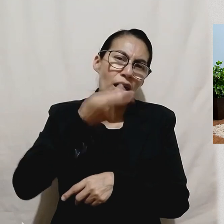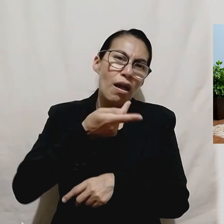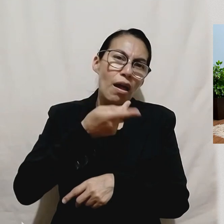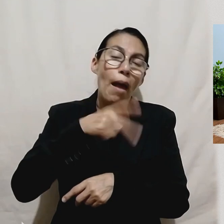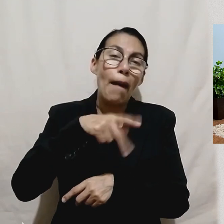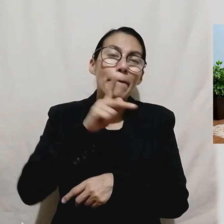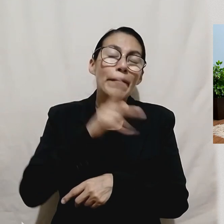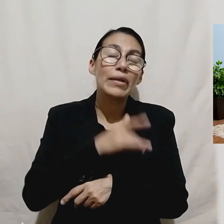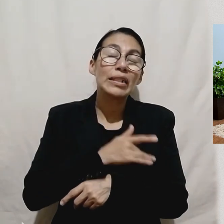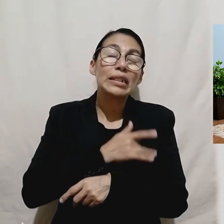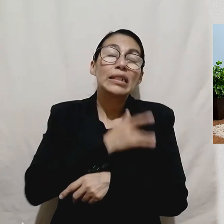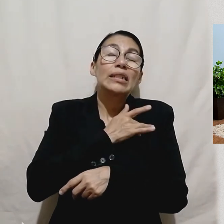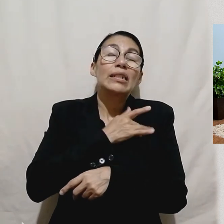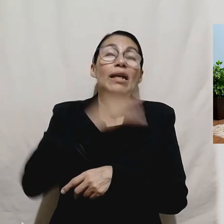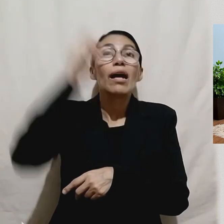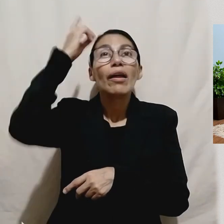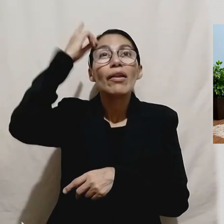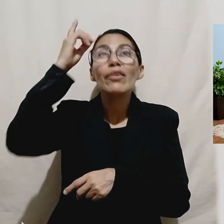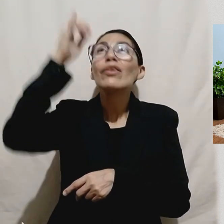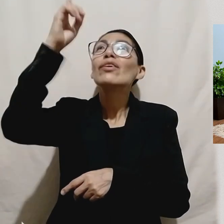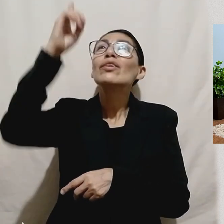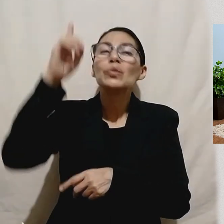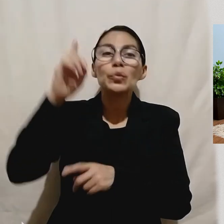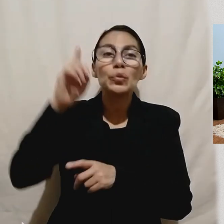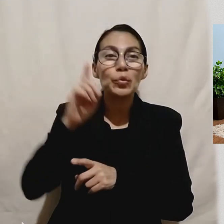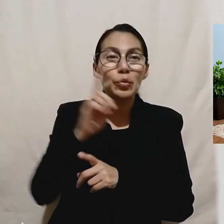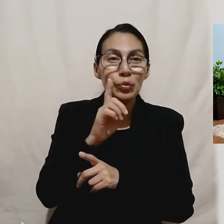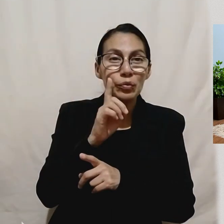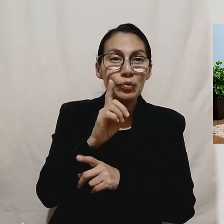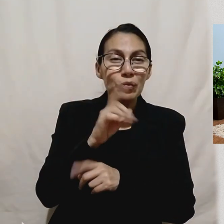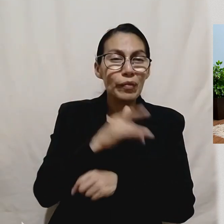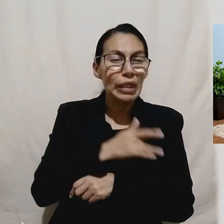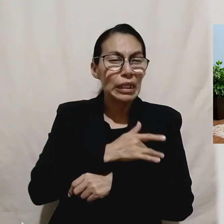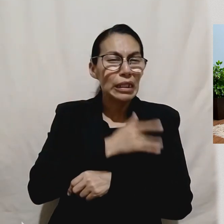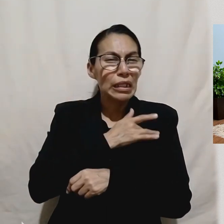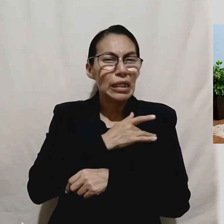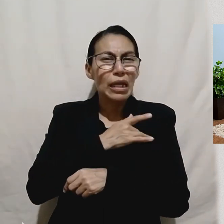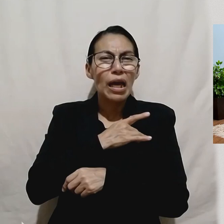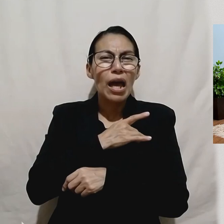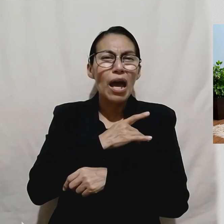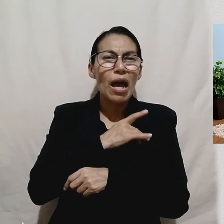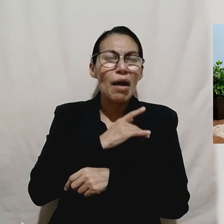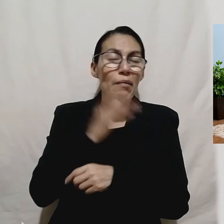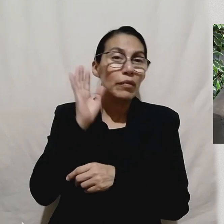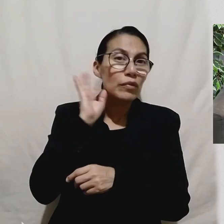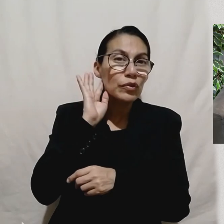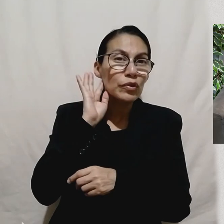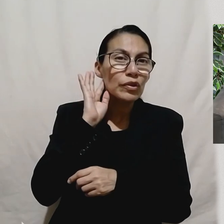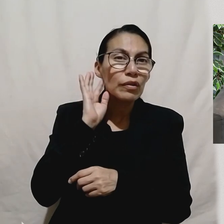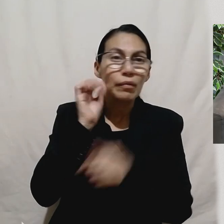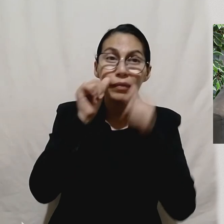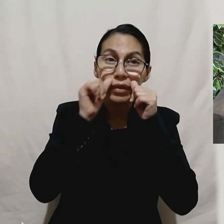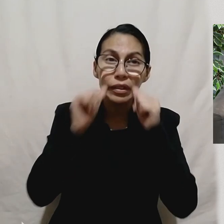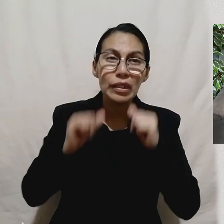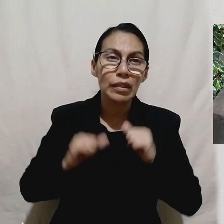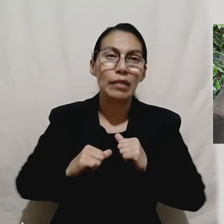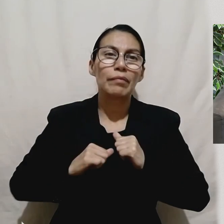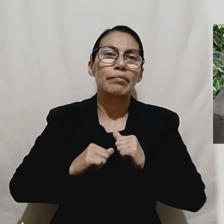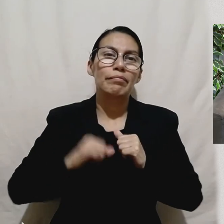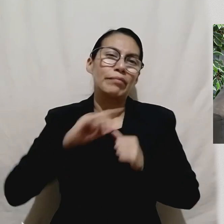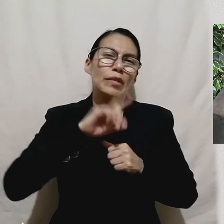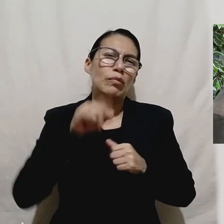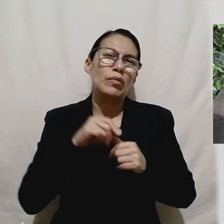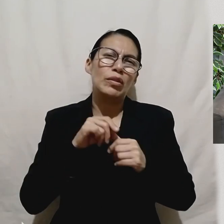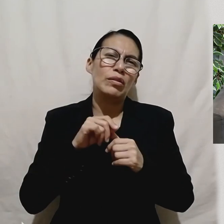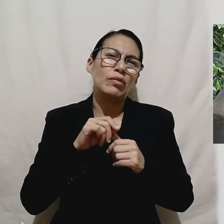y yo sentía la presidencia de diosa clarito yo sentía que había alguien que me estaba escuchando recuerdo que el día que regresamos ya el campamento